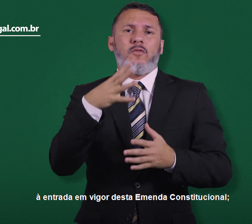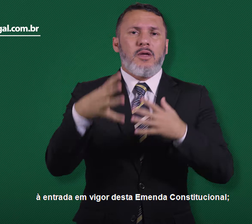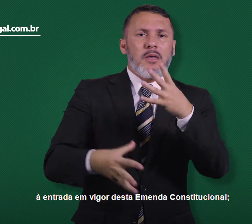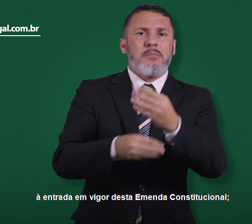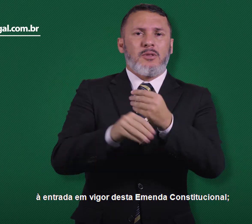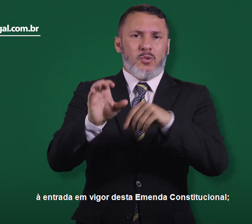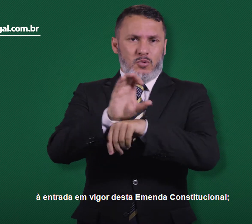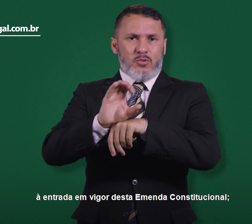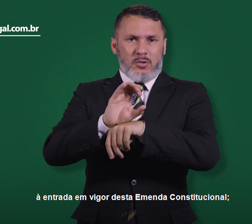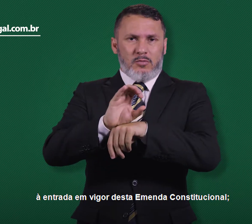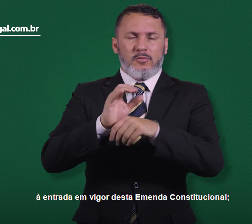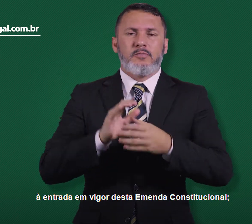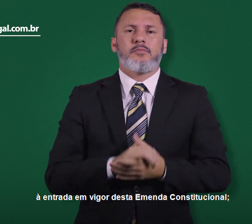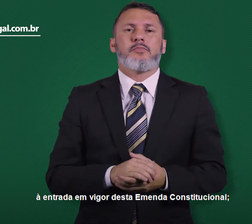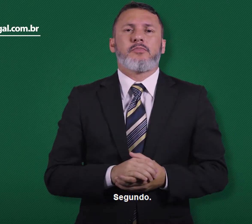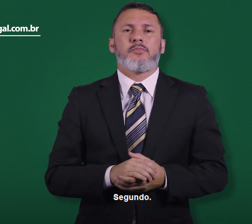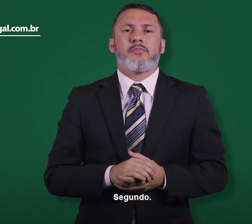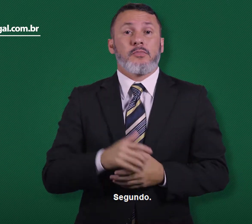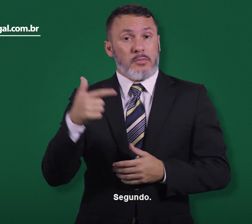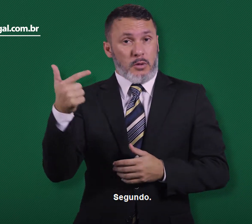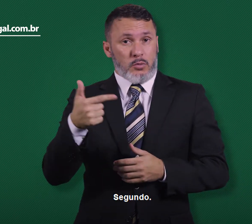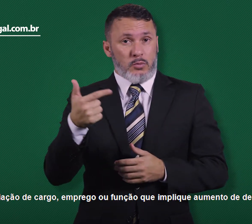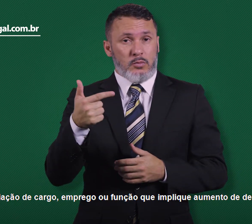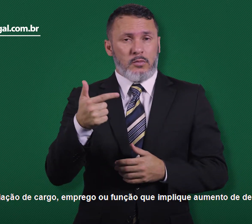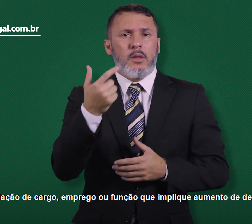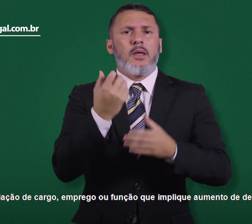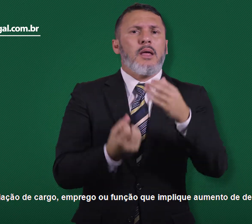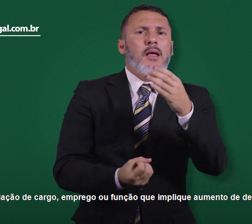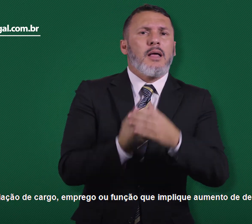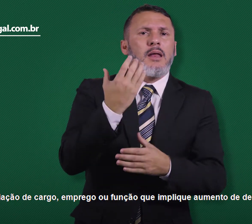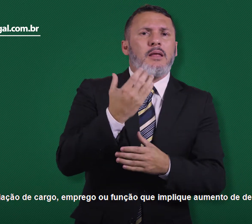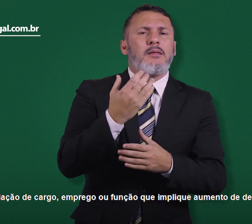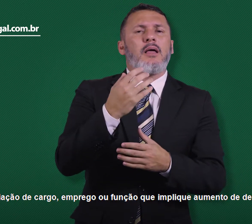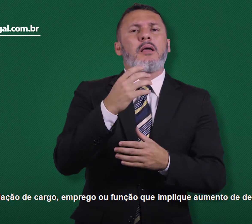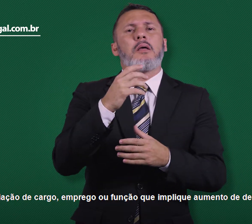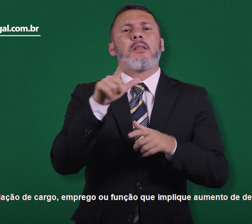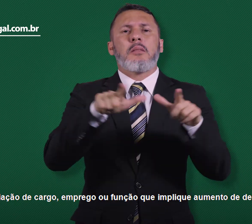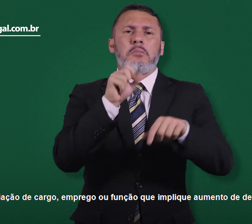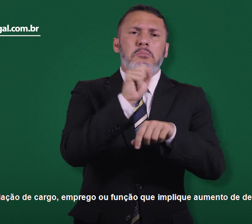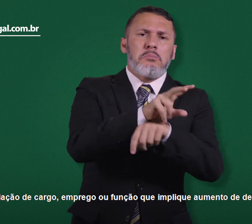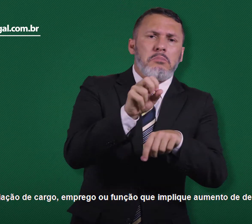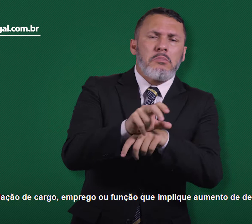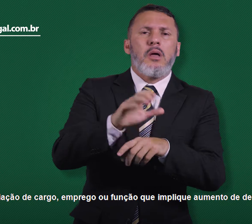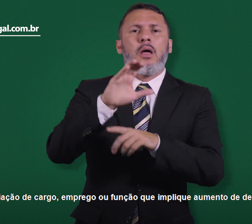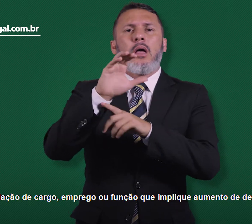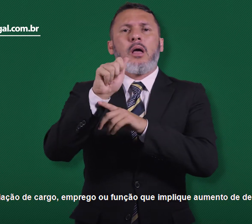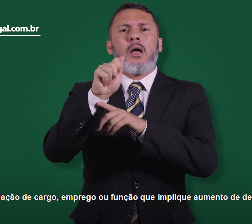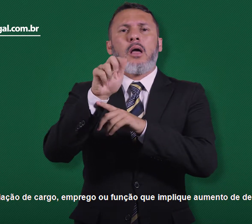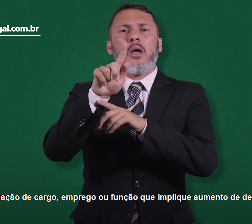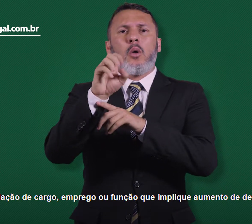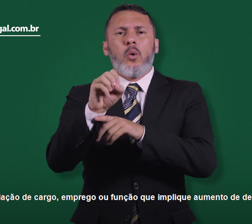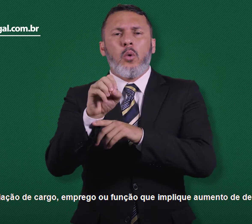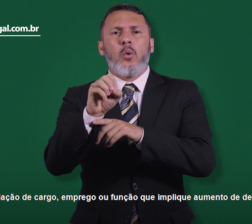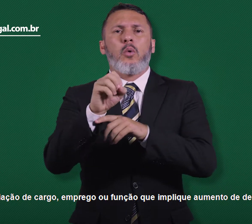emenda constitucional. Segundo, criação de cargo, emprego ou função que implique aumento de